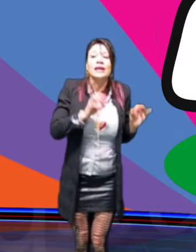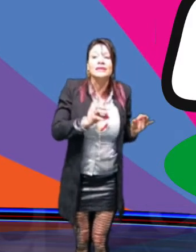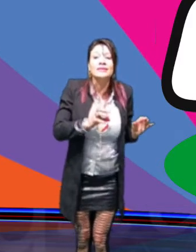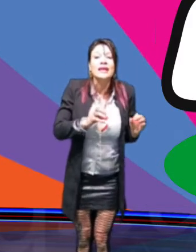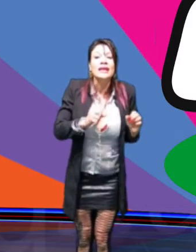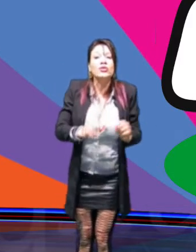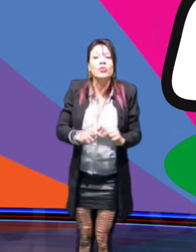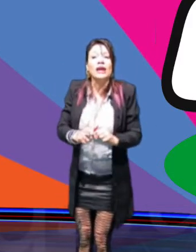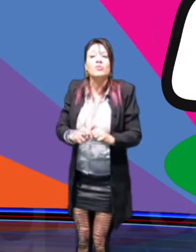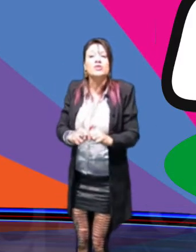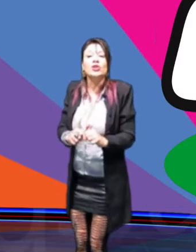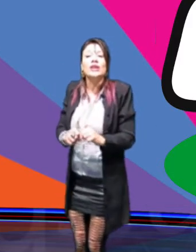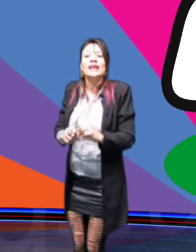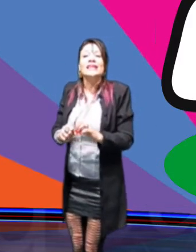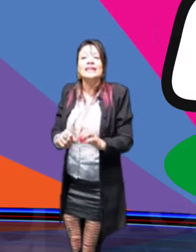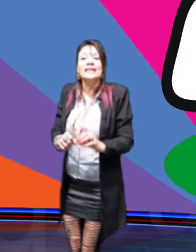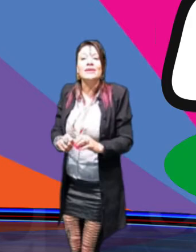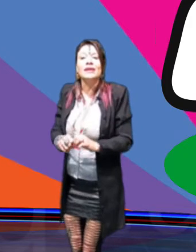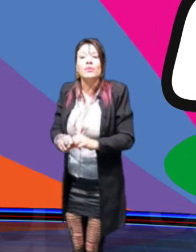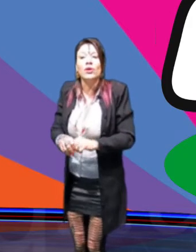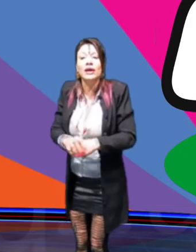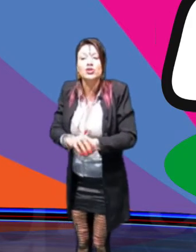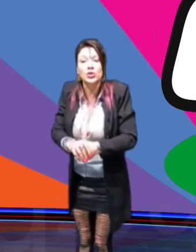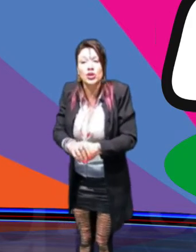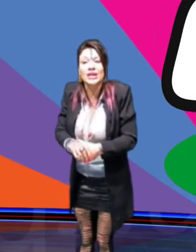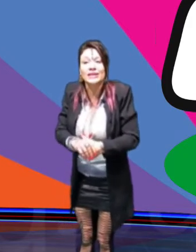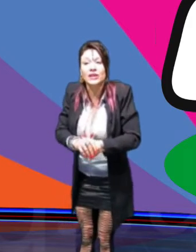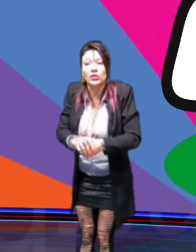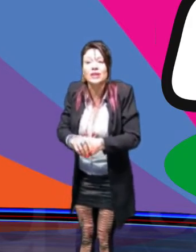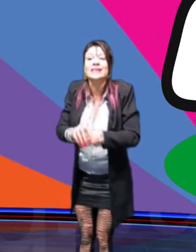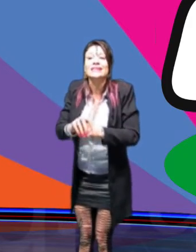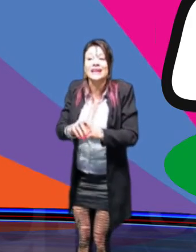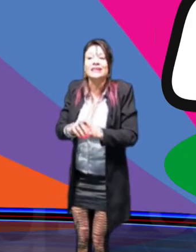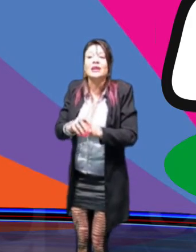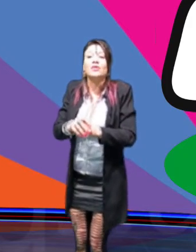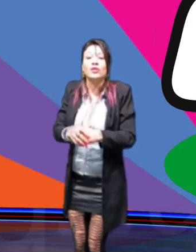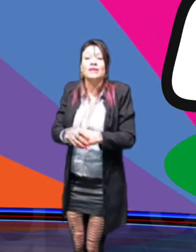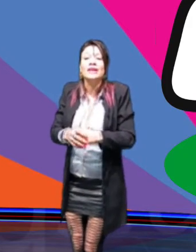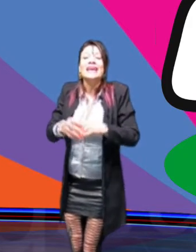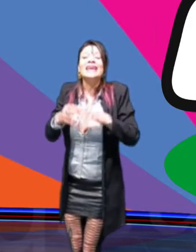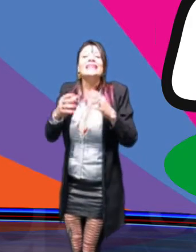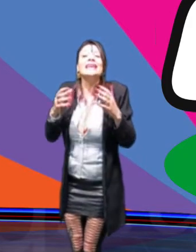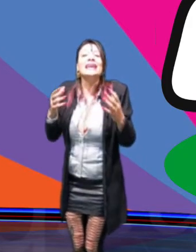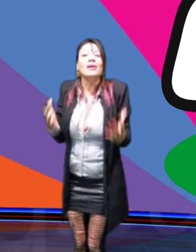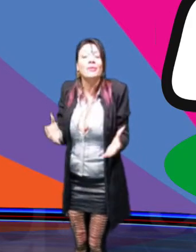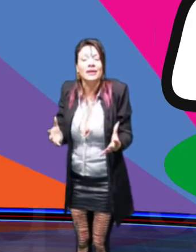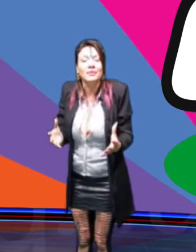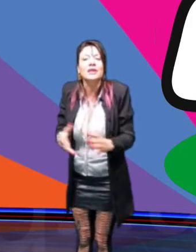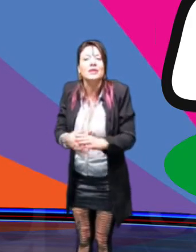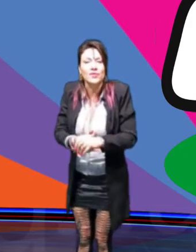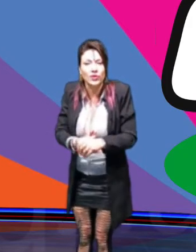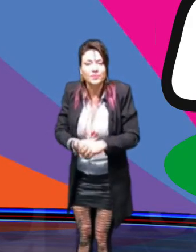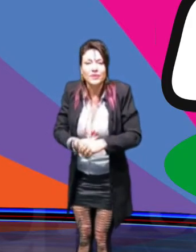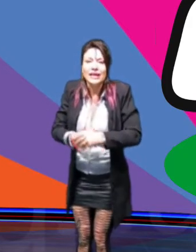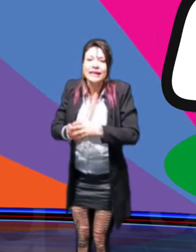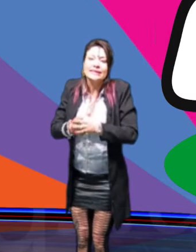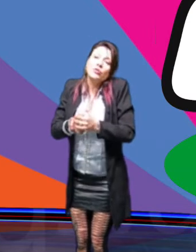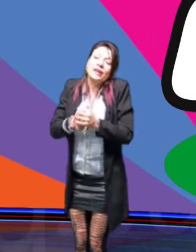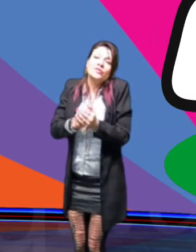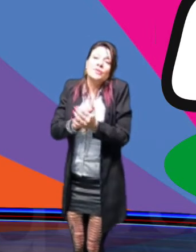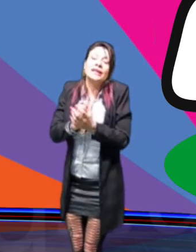antes estuvo en la comisión directiva de Boca Juniors, entre otras 30 personas. ¿Qué tiene que ver? Minimizó.